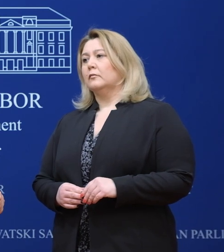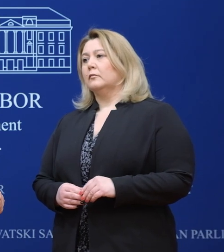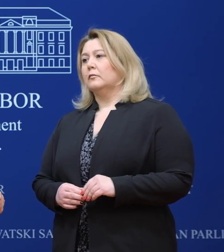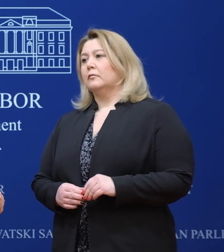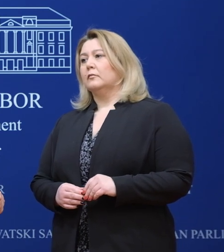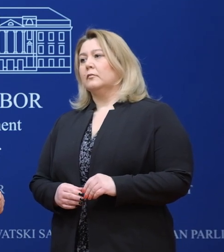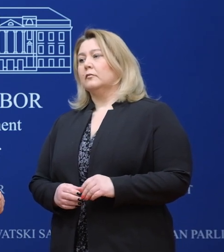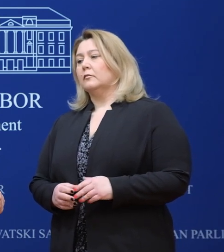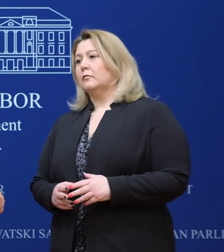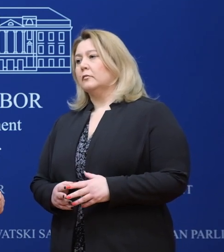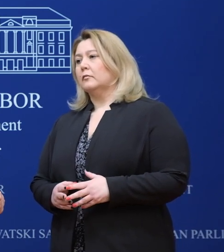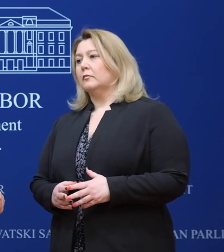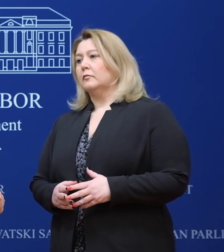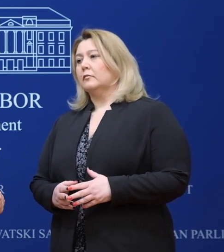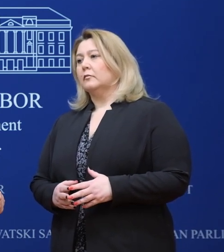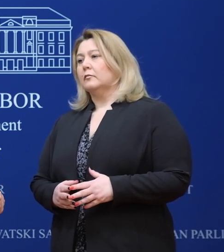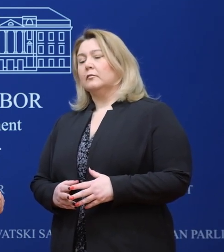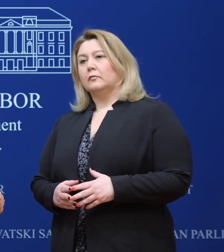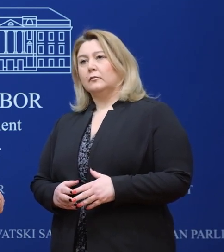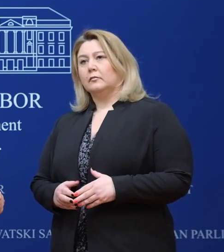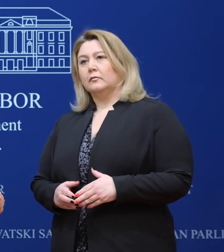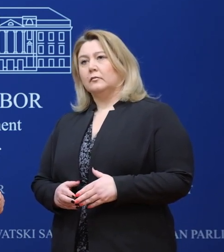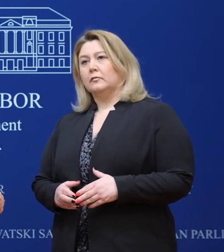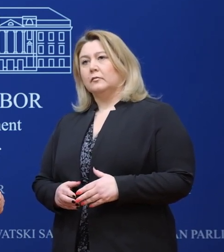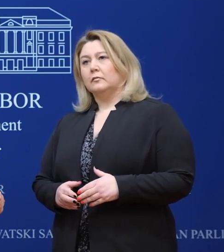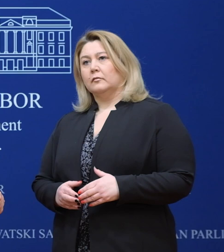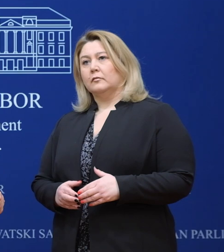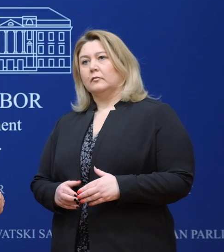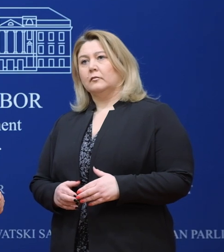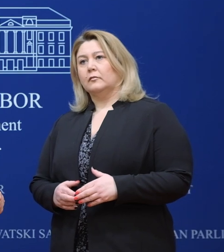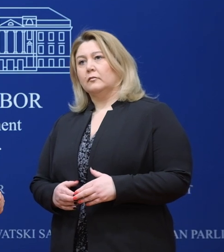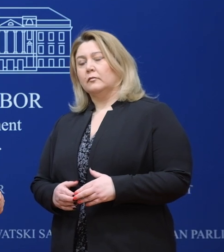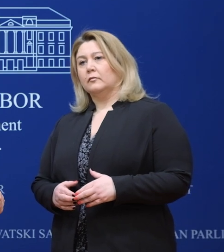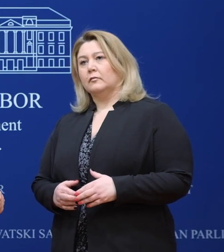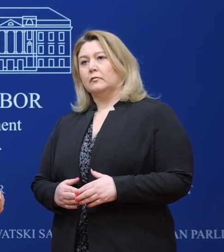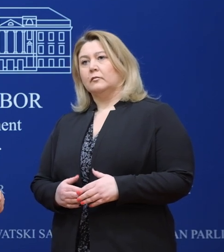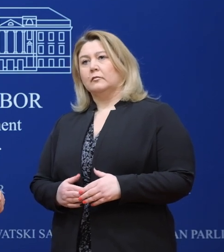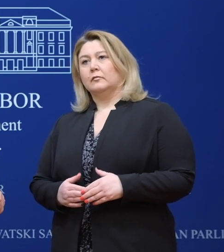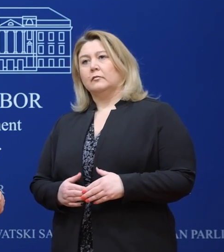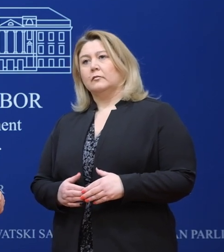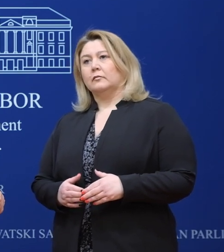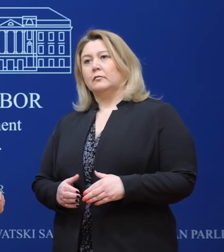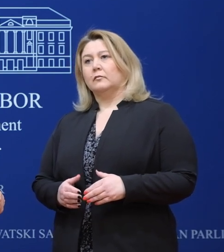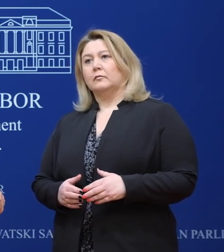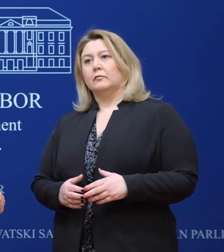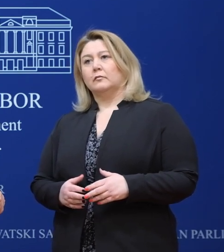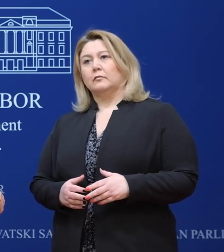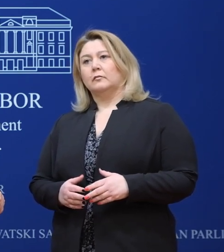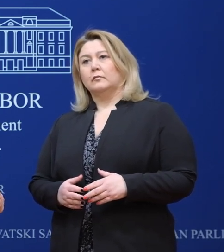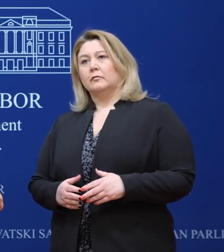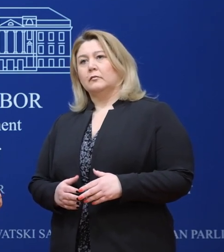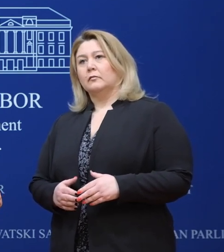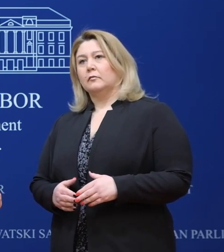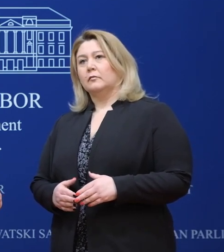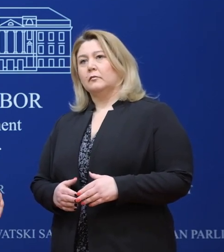nedopustivo. To vlada ne može odašiljati kao poruku. Ali kakve veze ima s time to što on raspolaže represivnim aparatom?